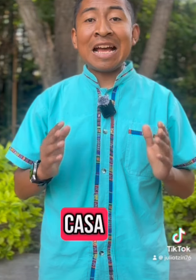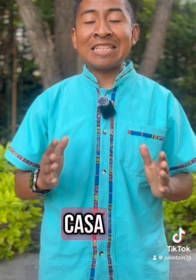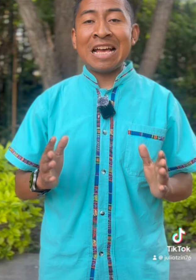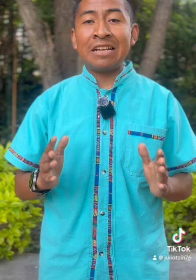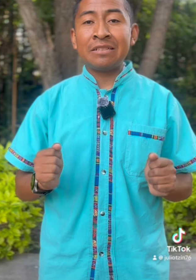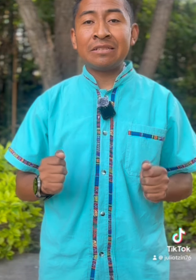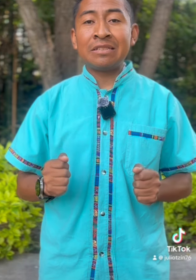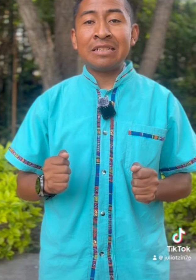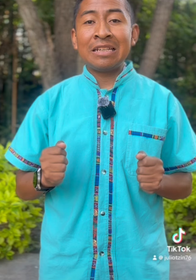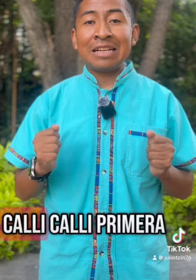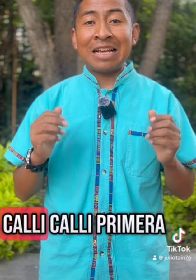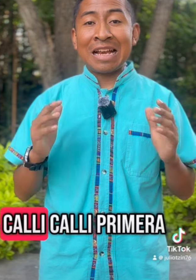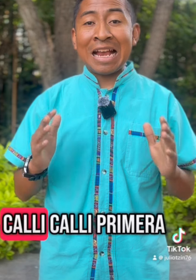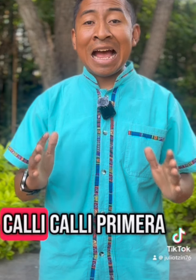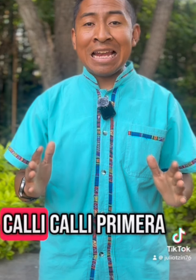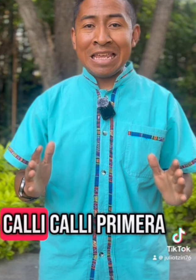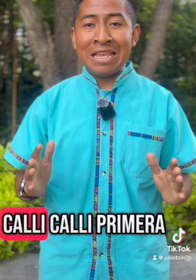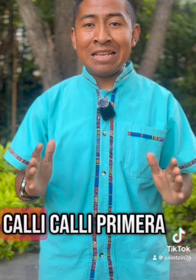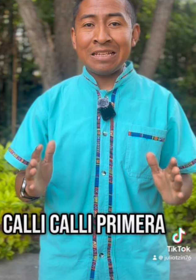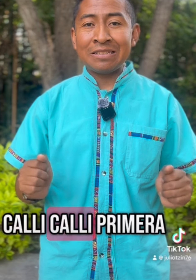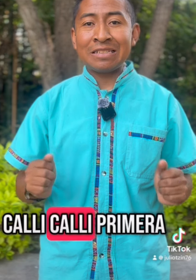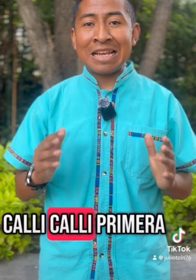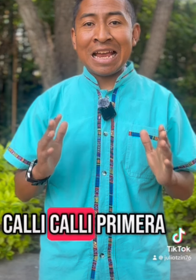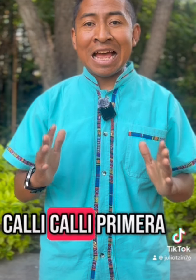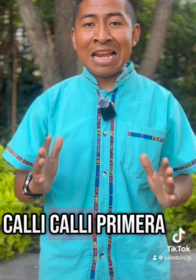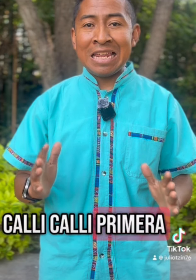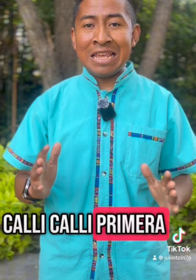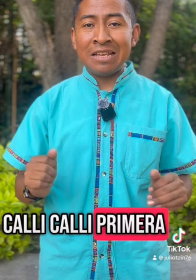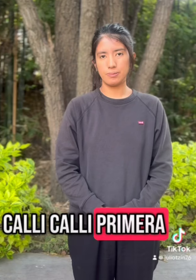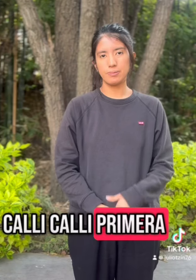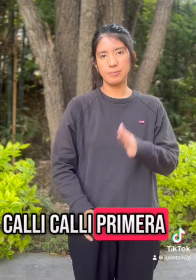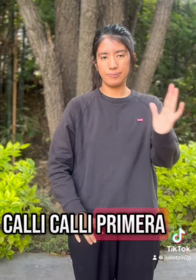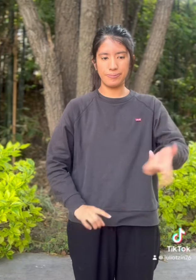Casa, Cali, Cali. La primera,